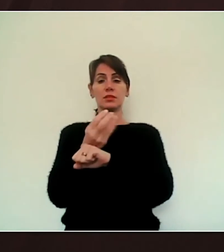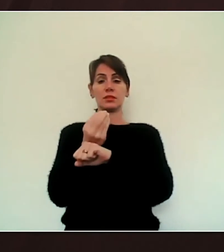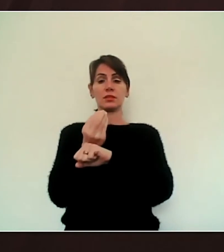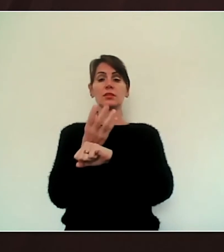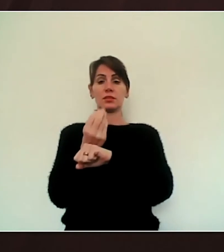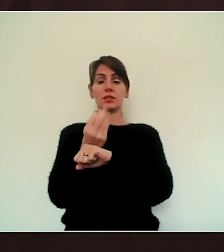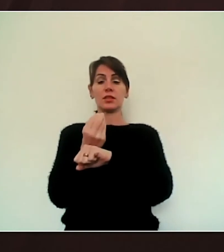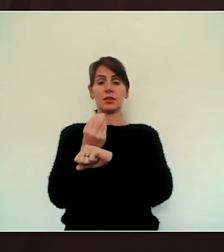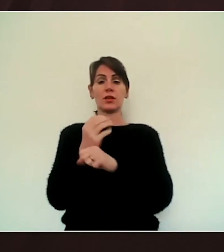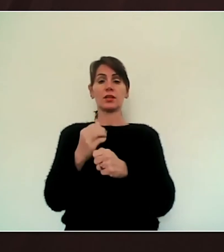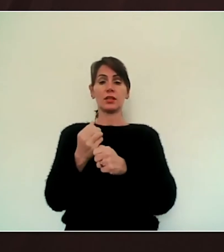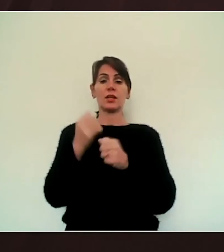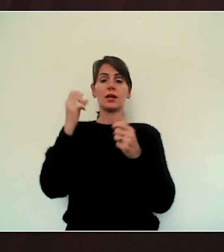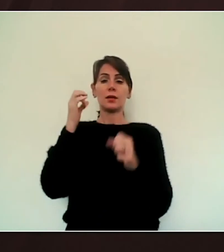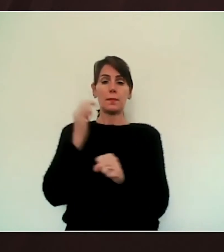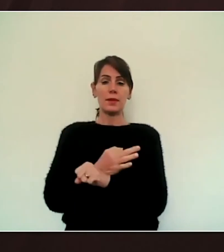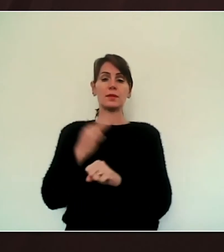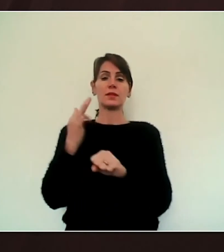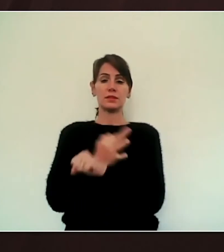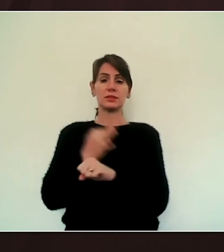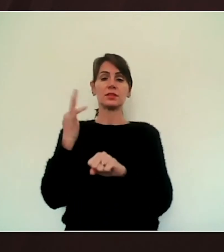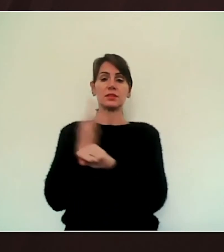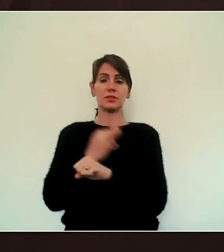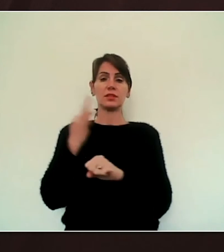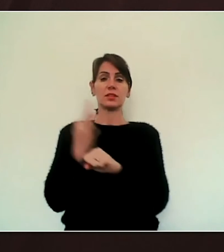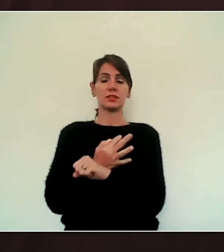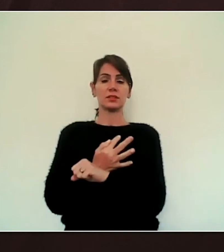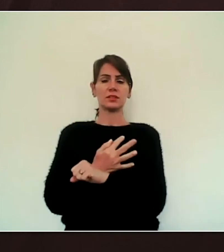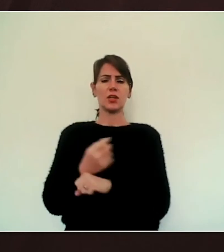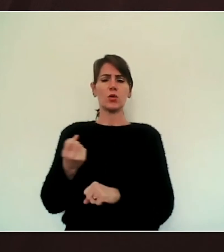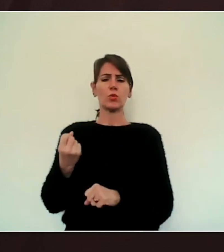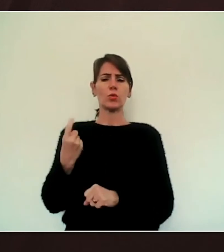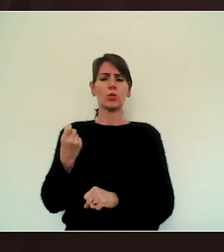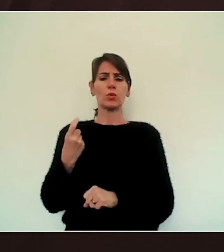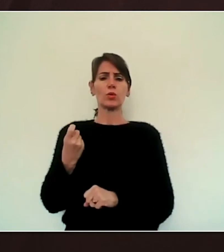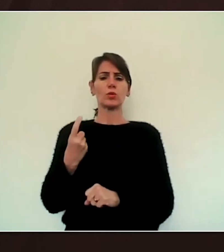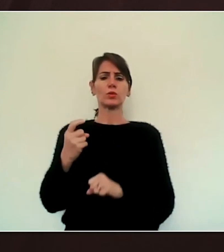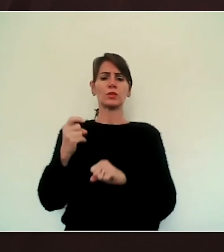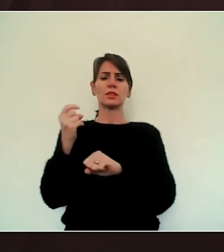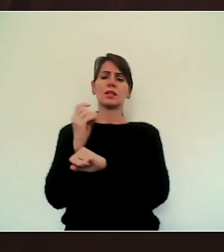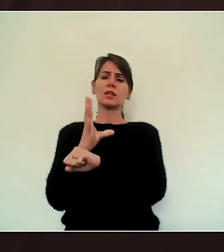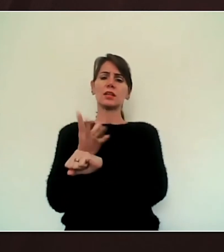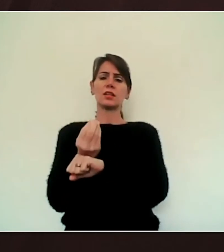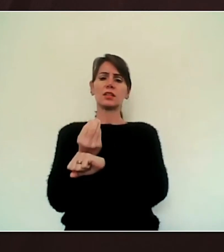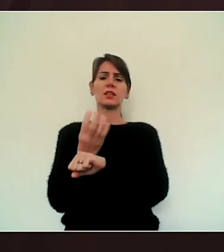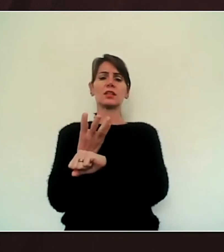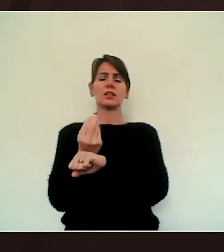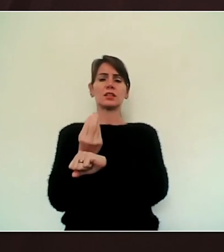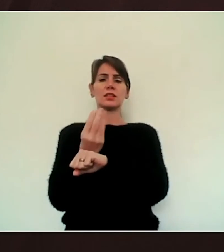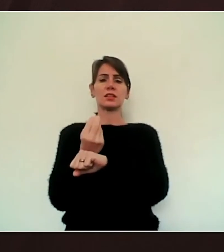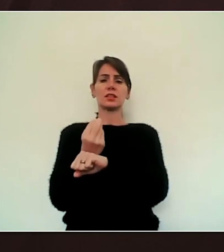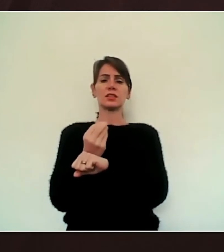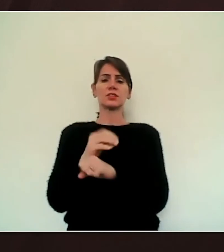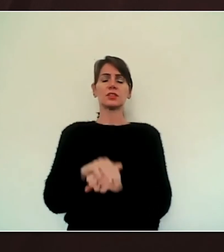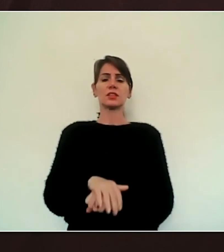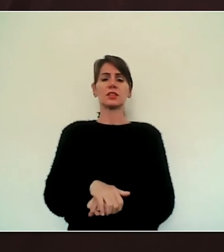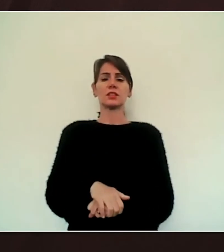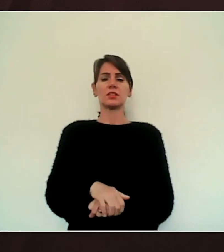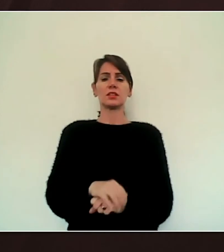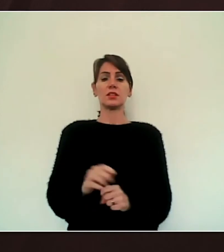grande tribulação. É a única igreja que tem essa promessa de se nós vivemos,